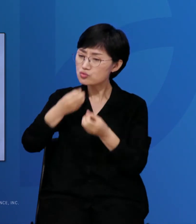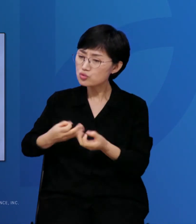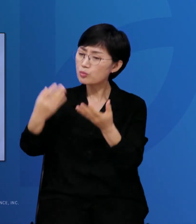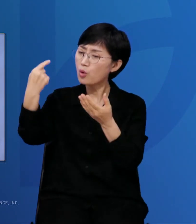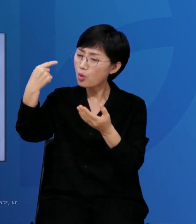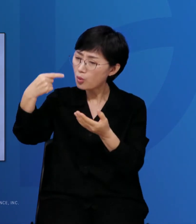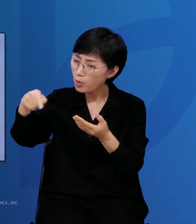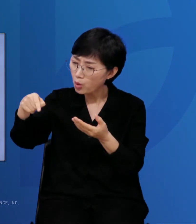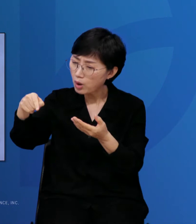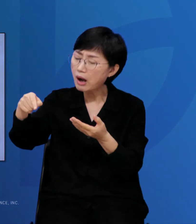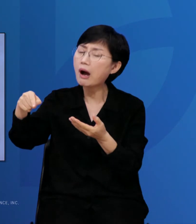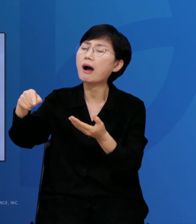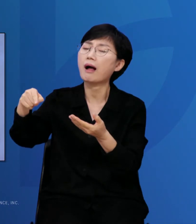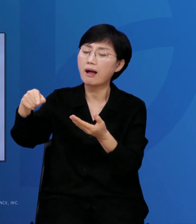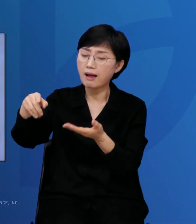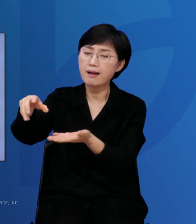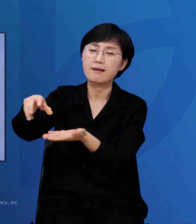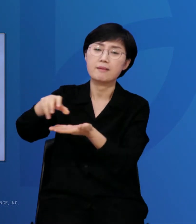因此建造教堂的我们，我们首先要恢复教会的祝福。